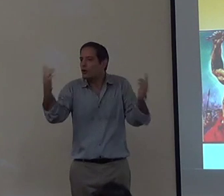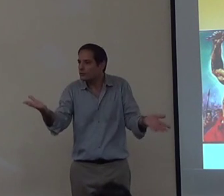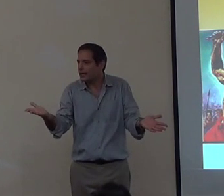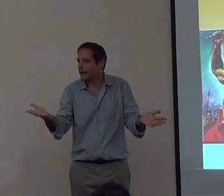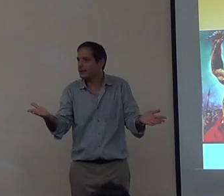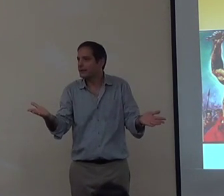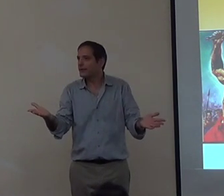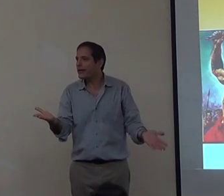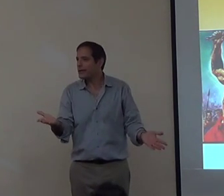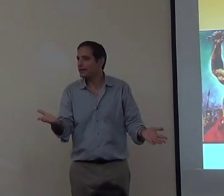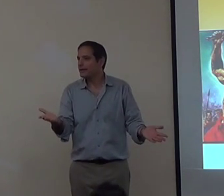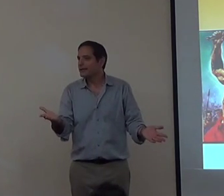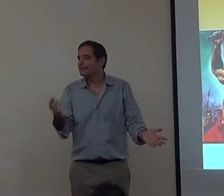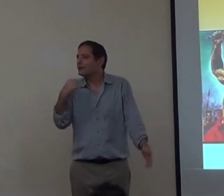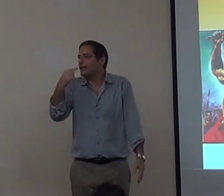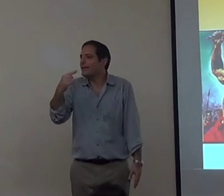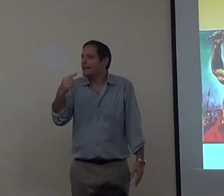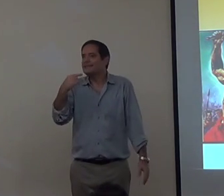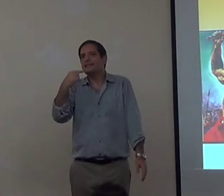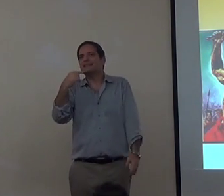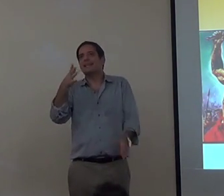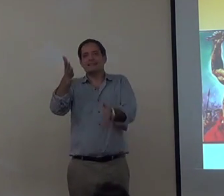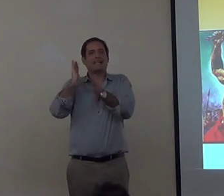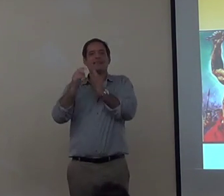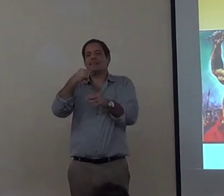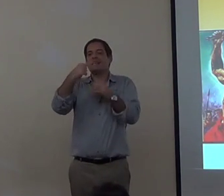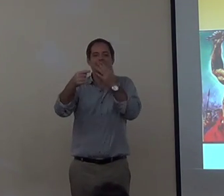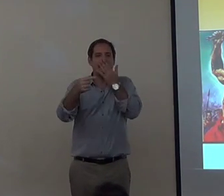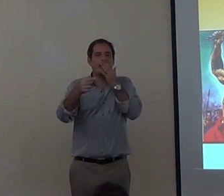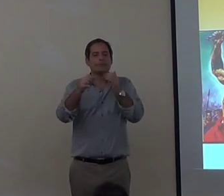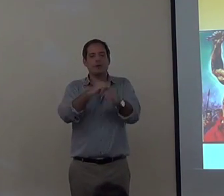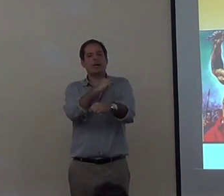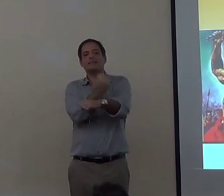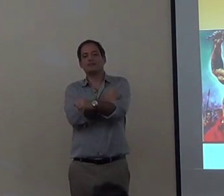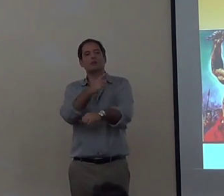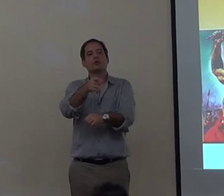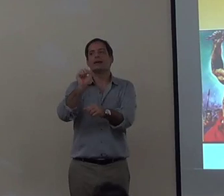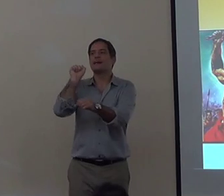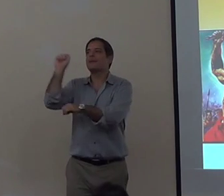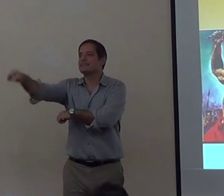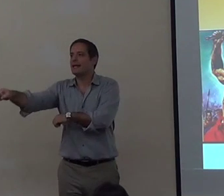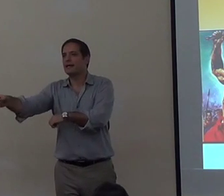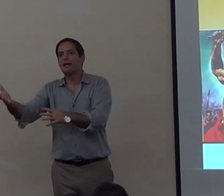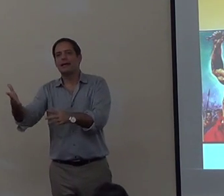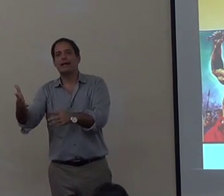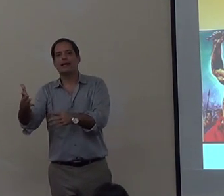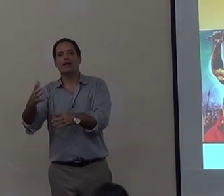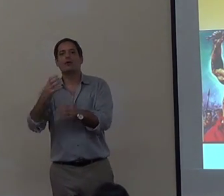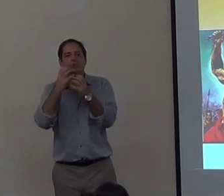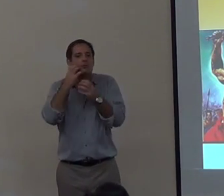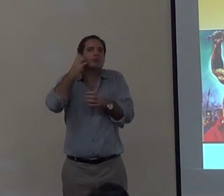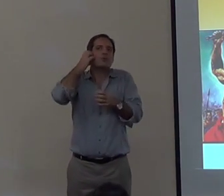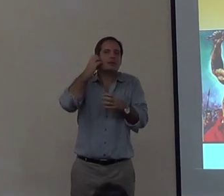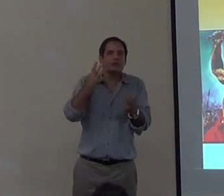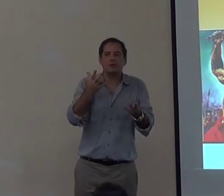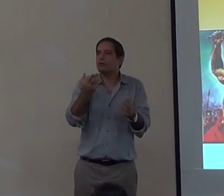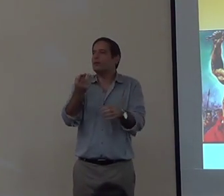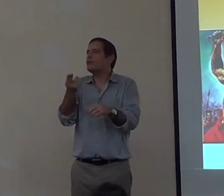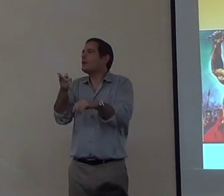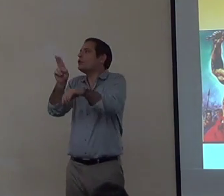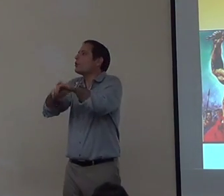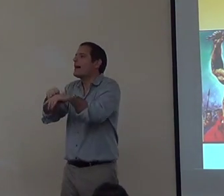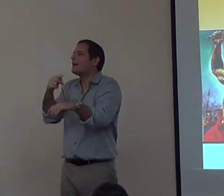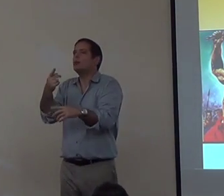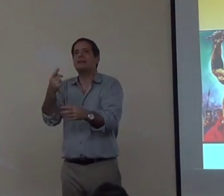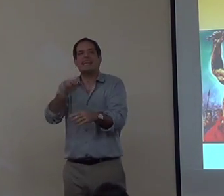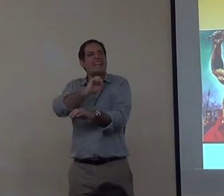Eso va en contra. ¿Ok? Si tú le, si antes le decía, ok, Sansón, tú vas a vencer con un hueso, eso